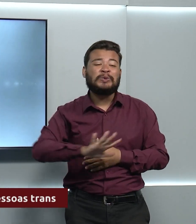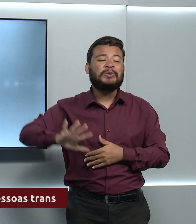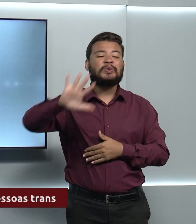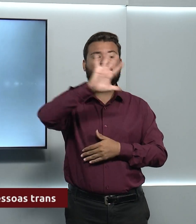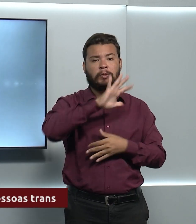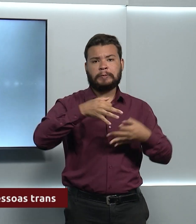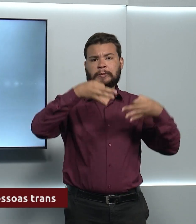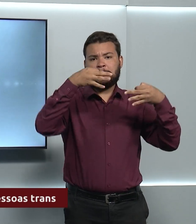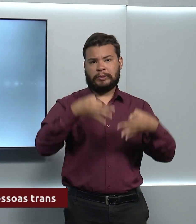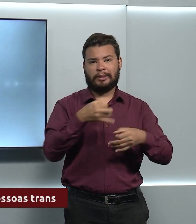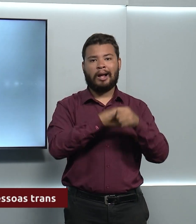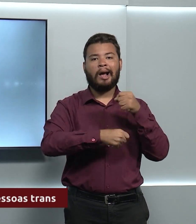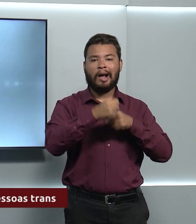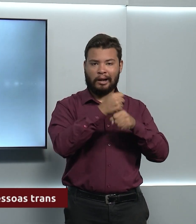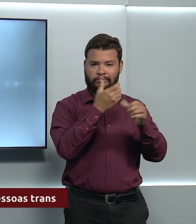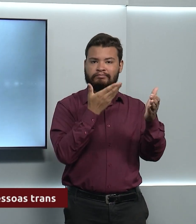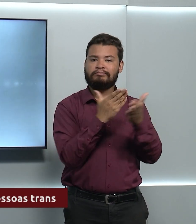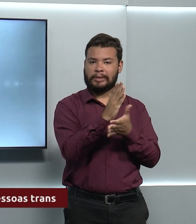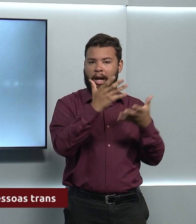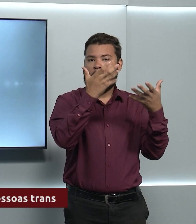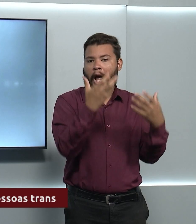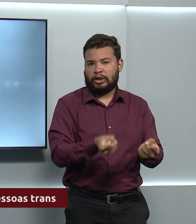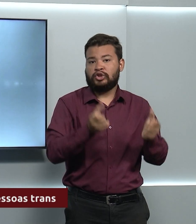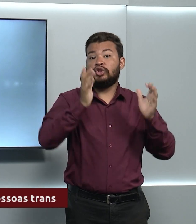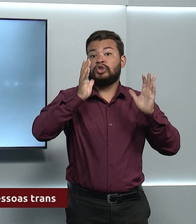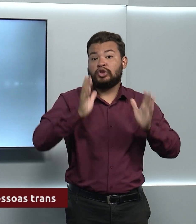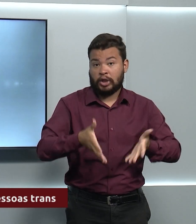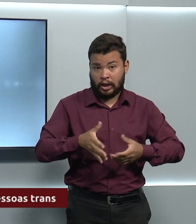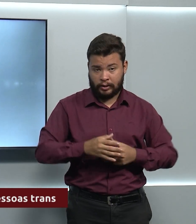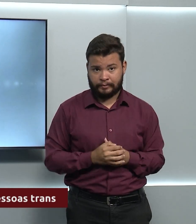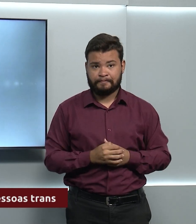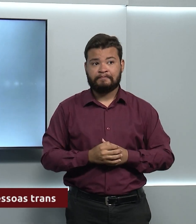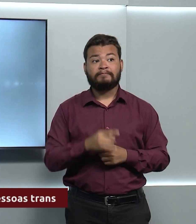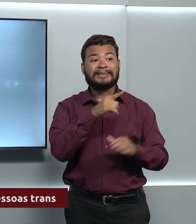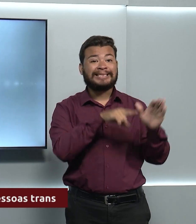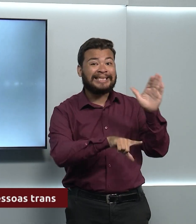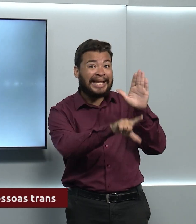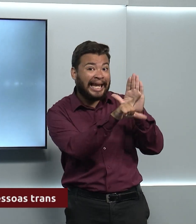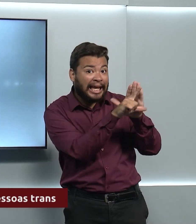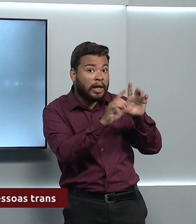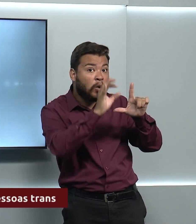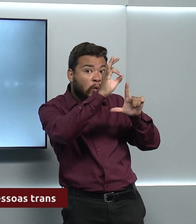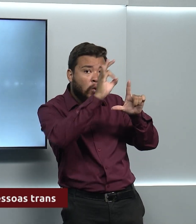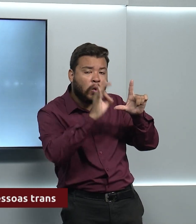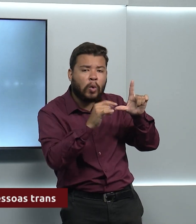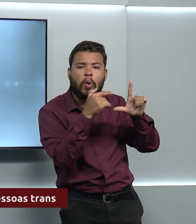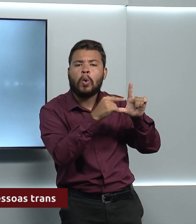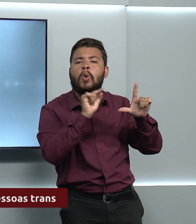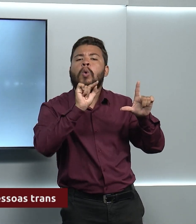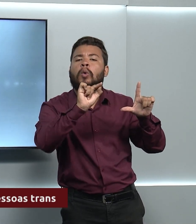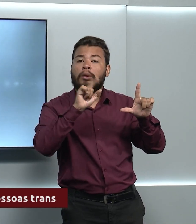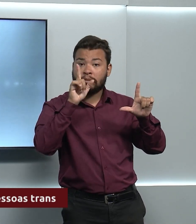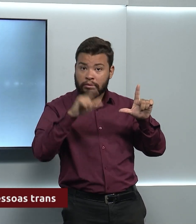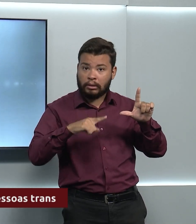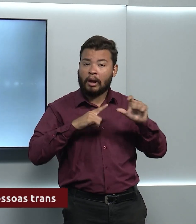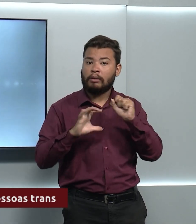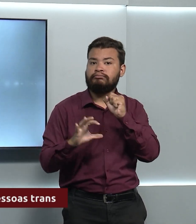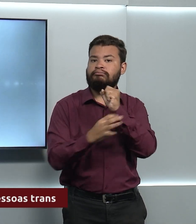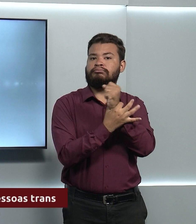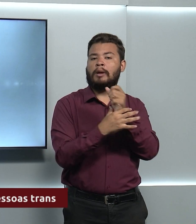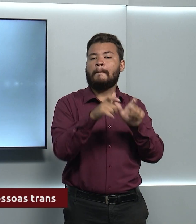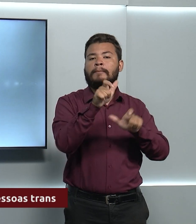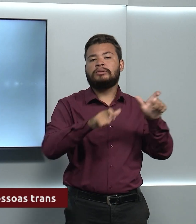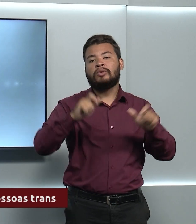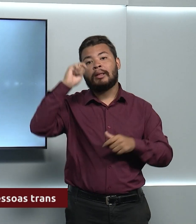ano passado, de 2023, né? E lá, nessa lei de cotas, está garantida vagas para pessoas negras,